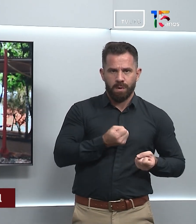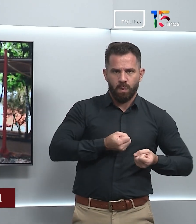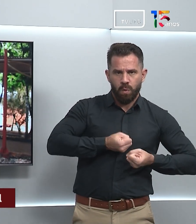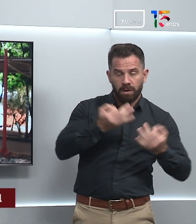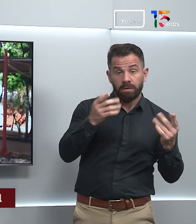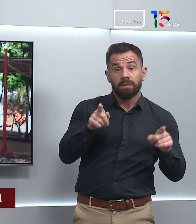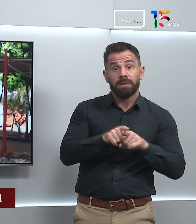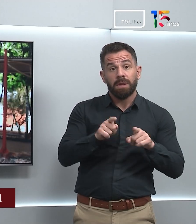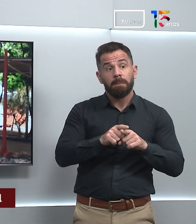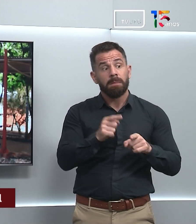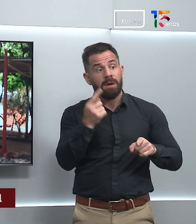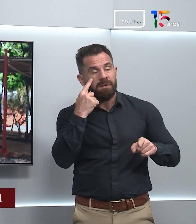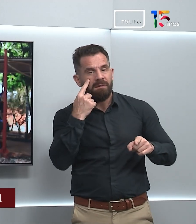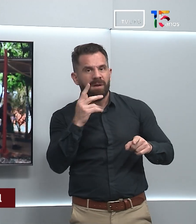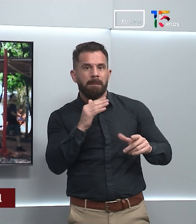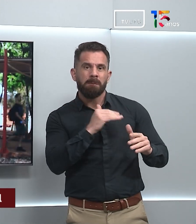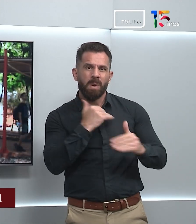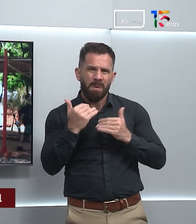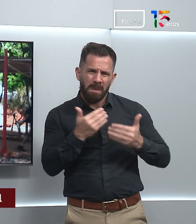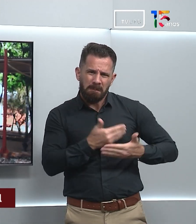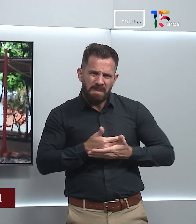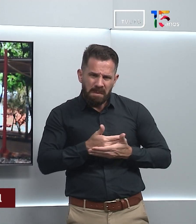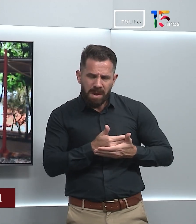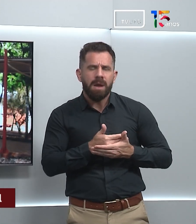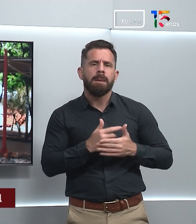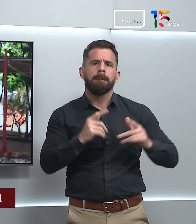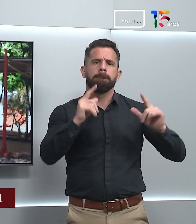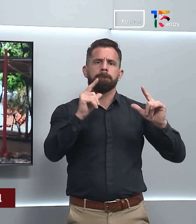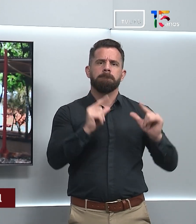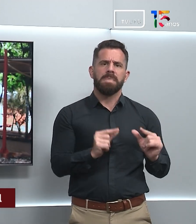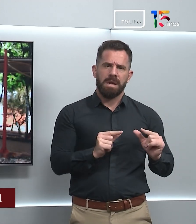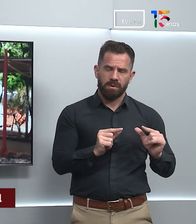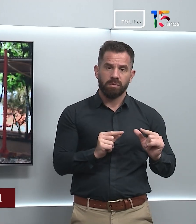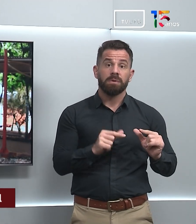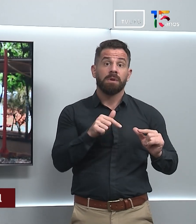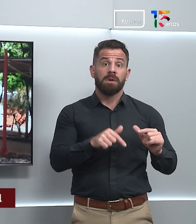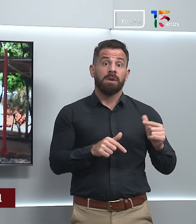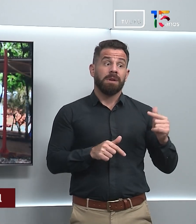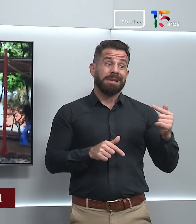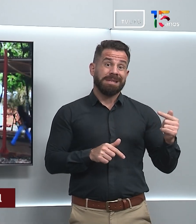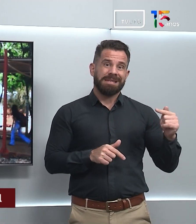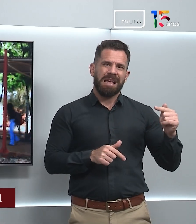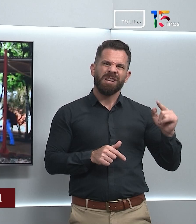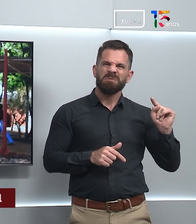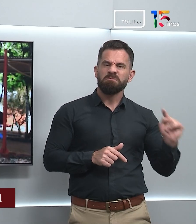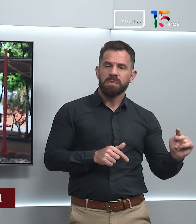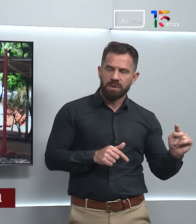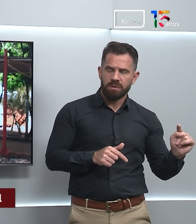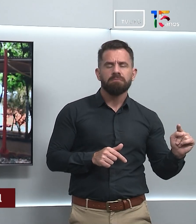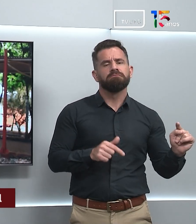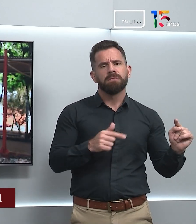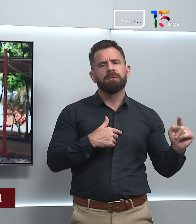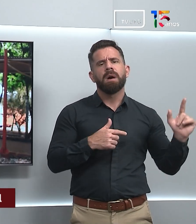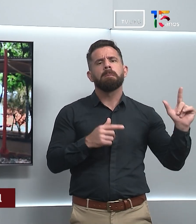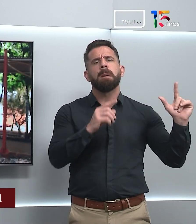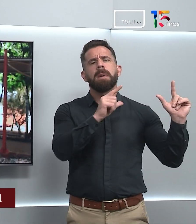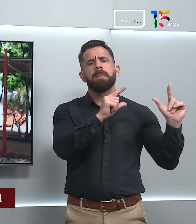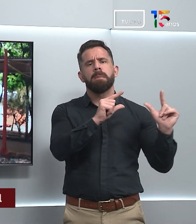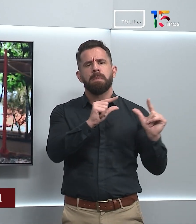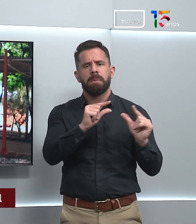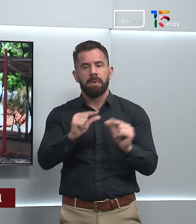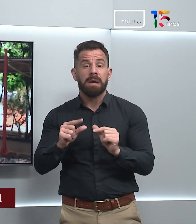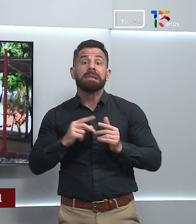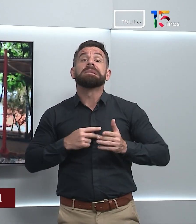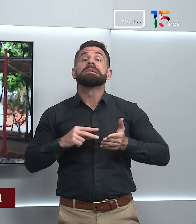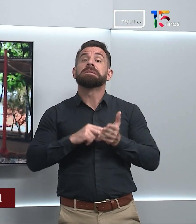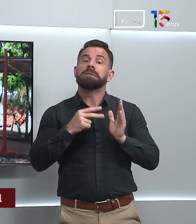está prevista para cair quase 7 mil de 2023 a 2070, refletindo melhorias contínuas nas condições